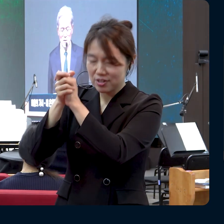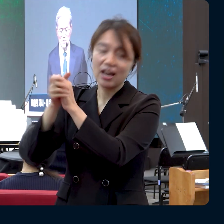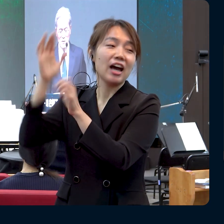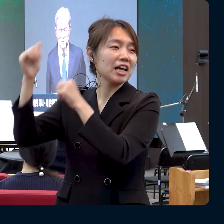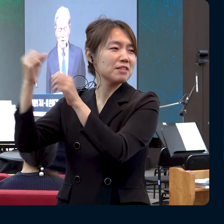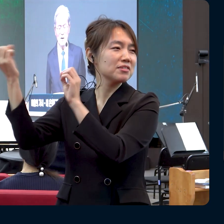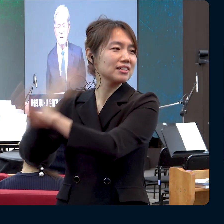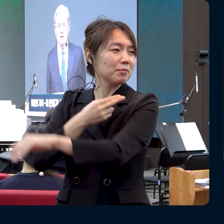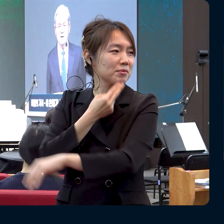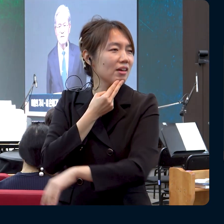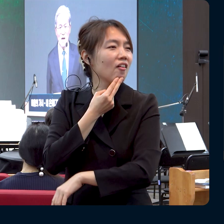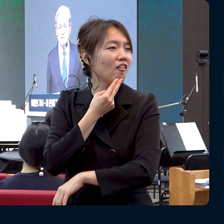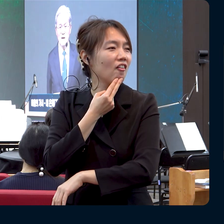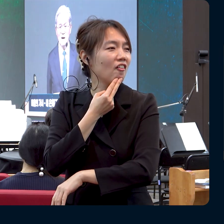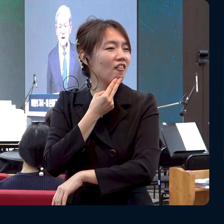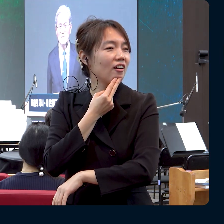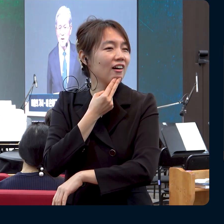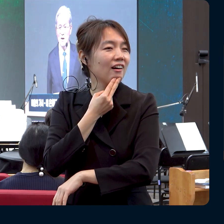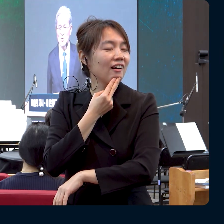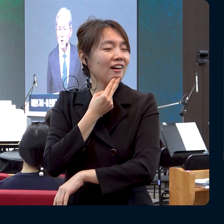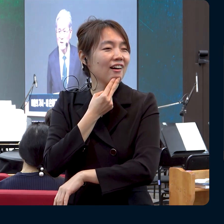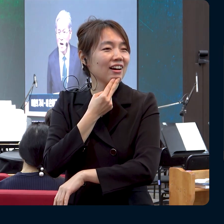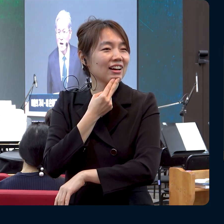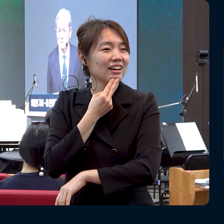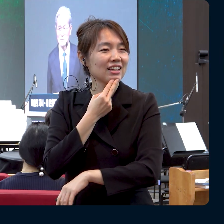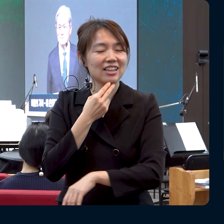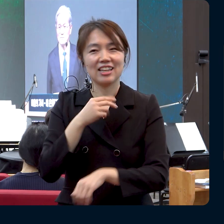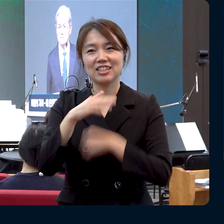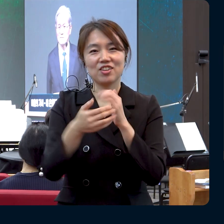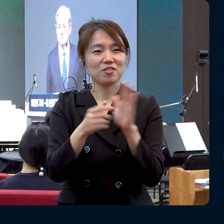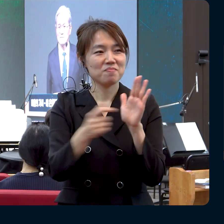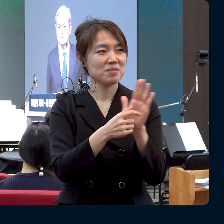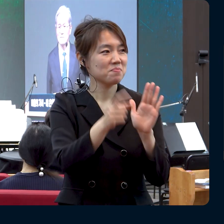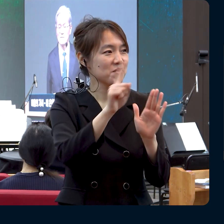뭐예요? 내 은혜가 내게 족하다.